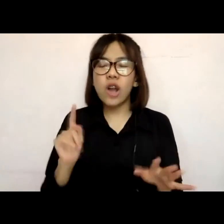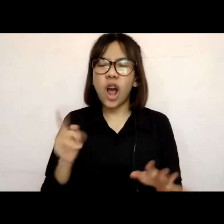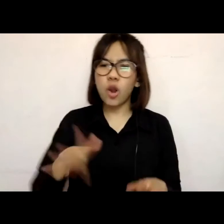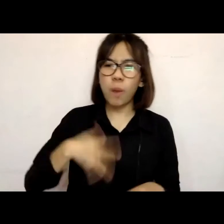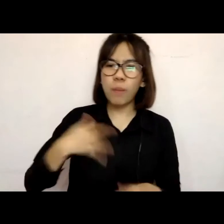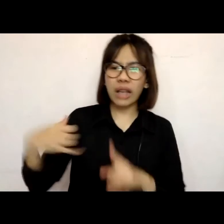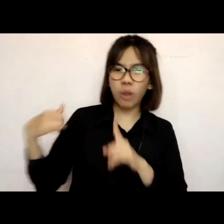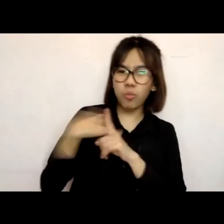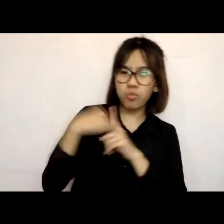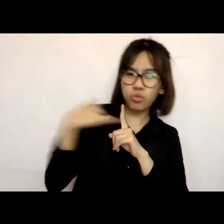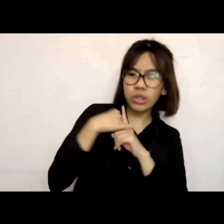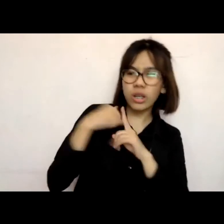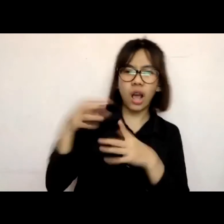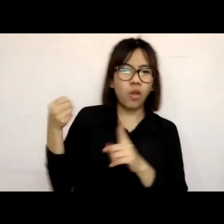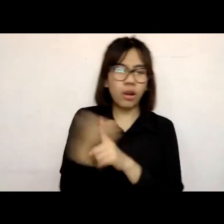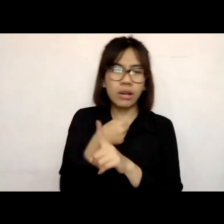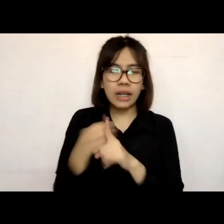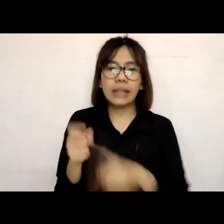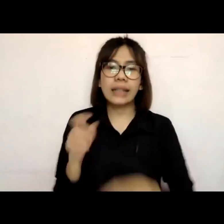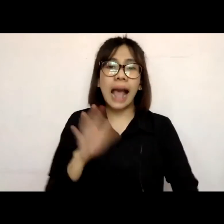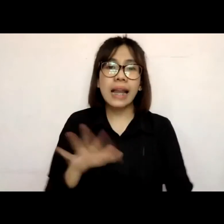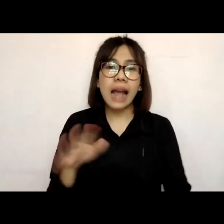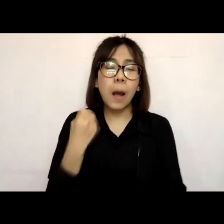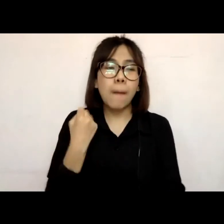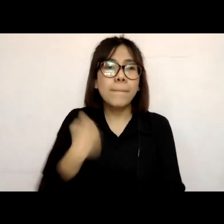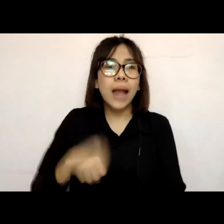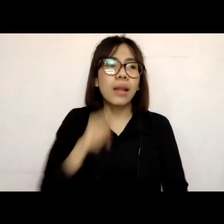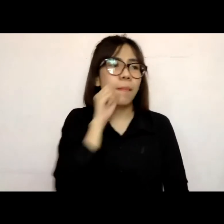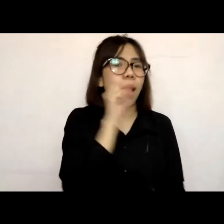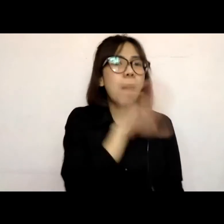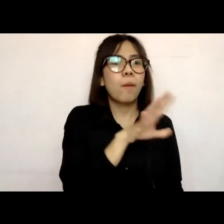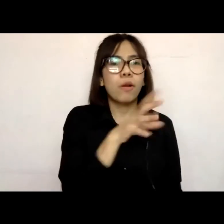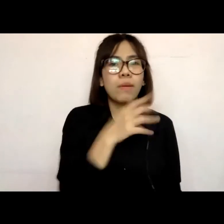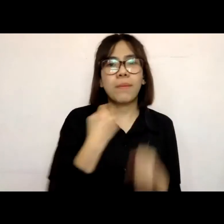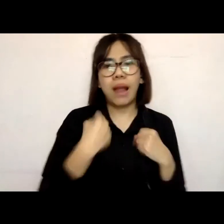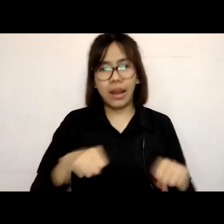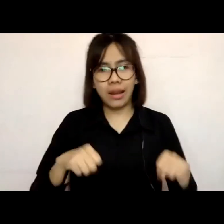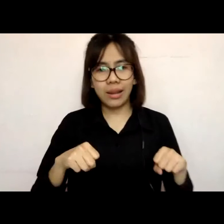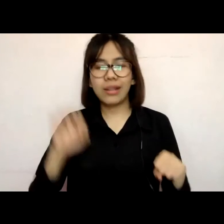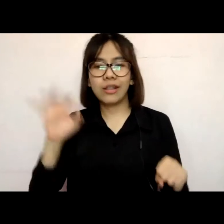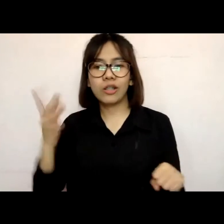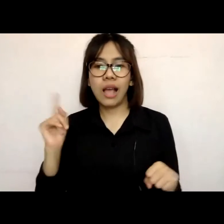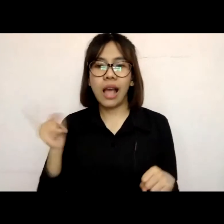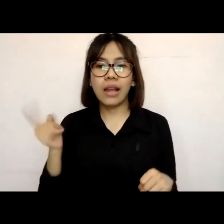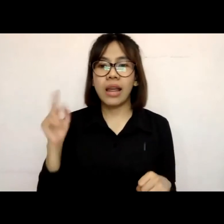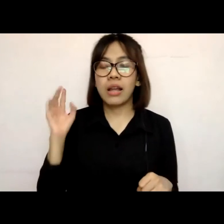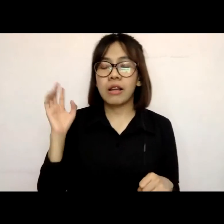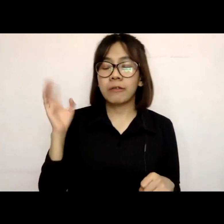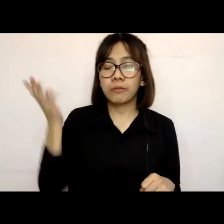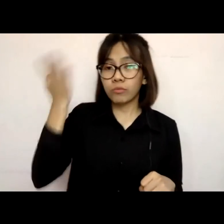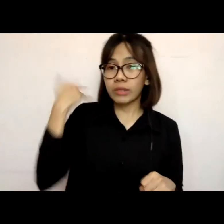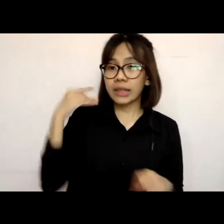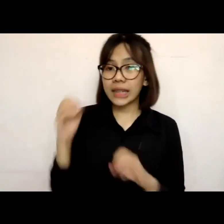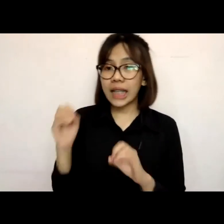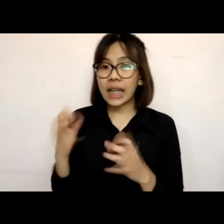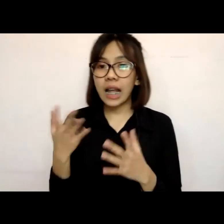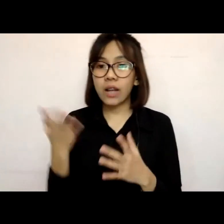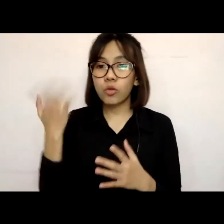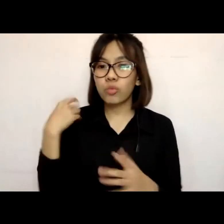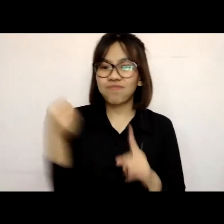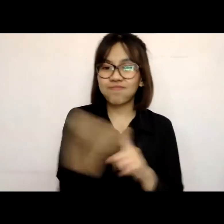bagaimana masyarakat mendukung adanya integrasi, keadilan, dan kesetaraan gender di bidang pendidikan. Oke, ada 4 aspek yang di-highlight tadi